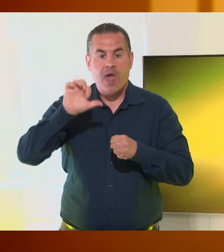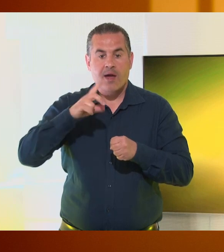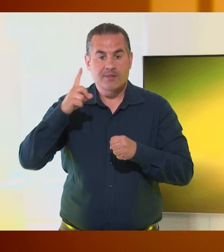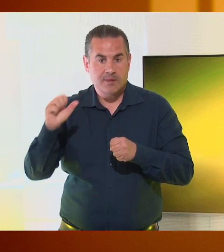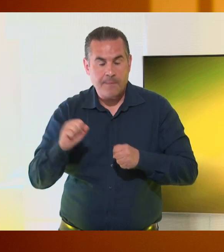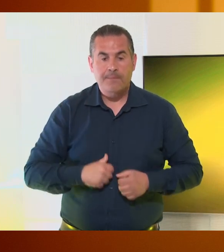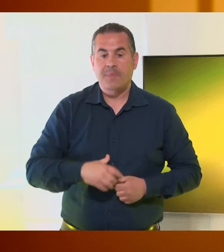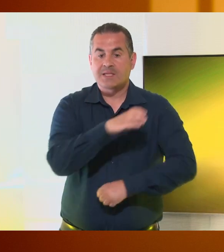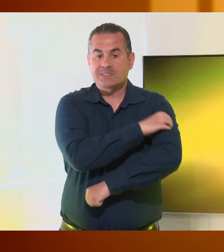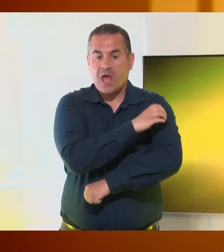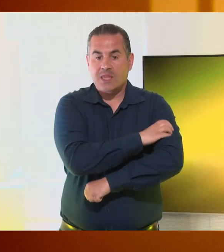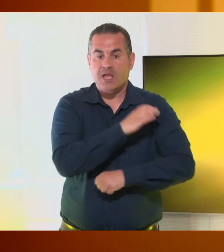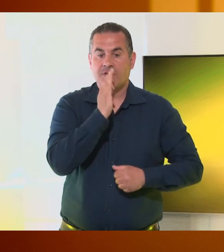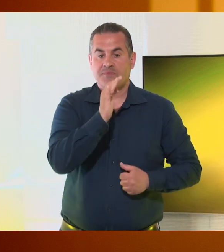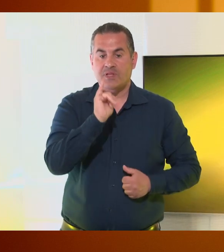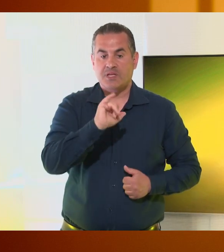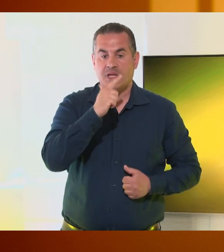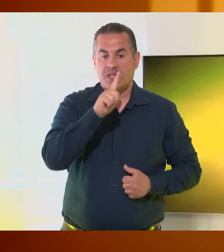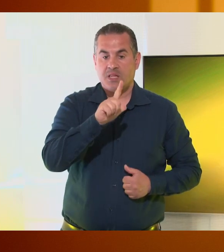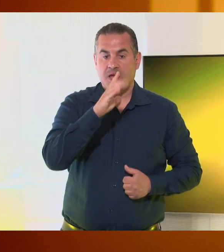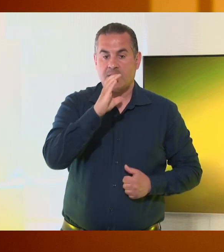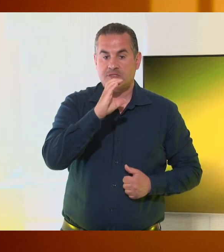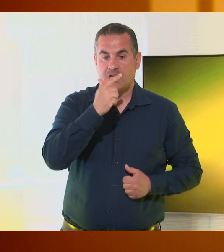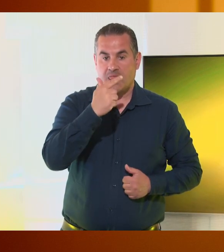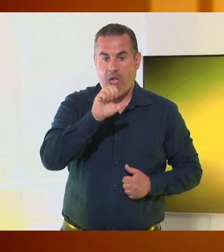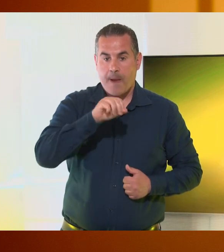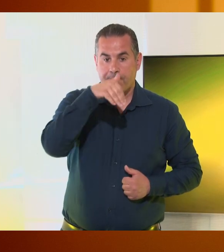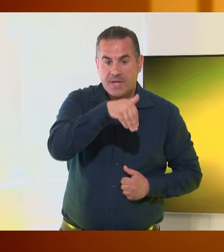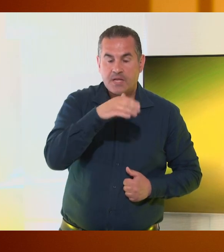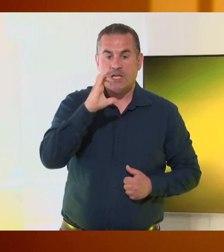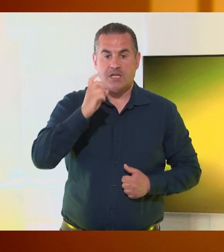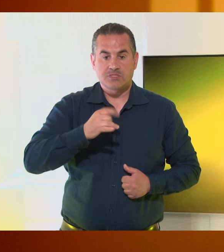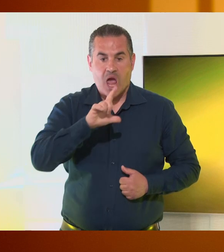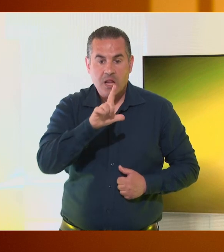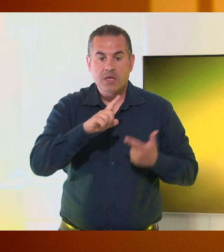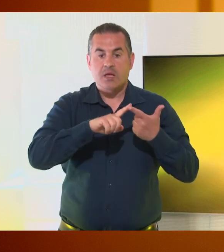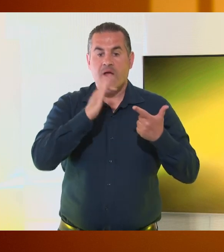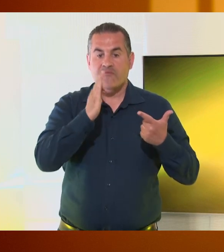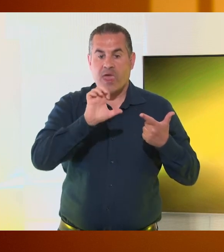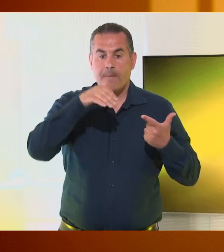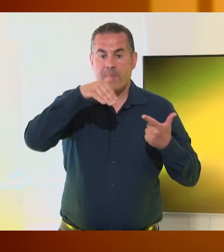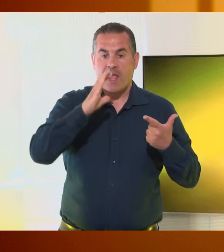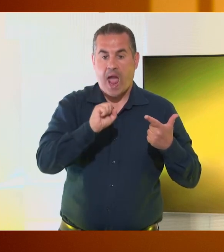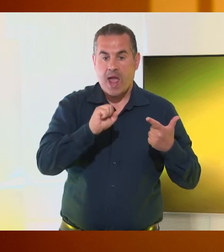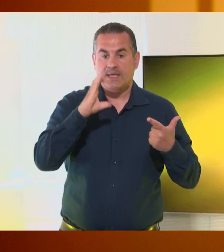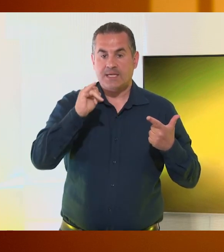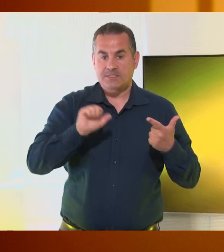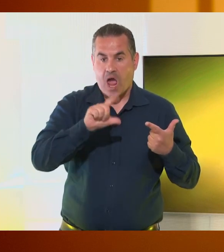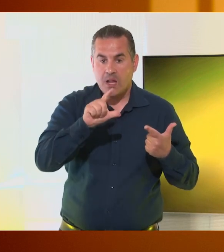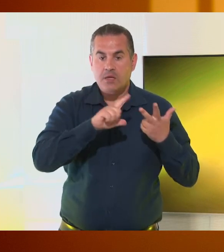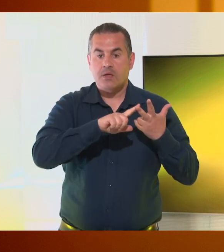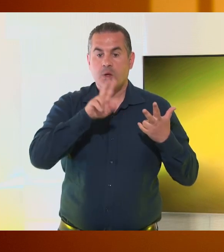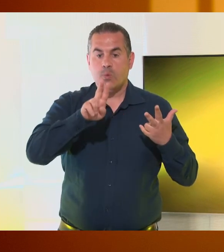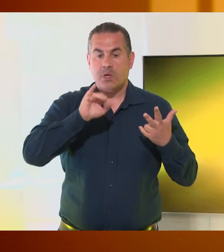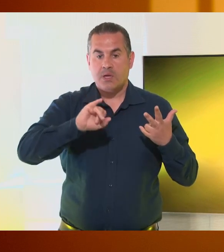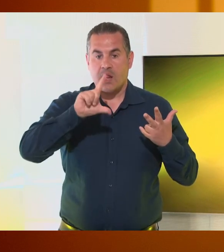di una società che è in mano il governo del bene pubblico. L'acqua è un bene prezioso e a rischio se si pensa che la concessione scadrà